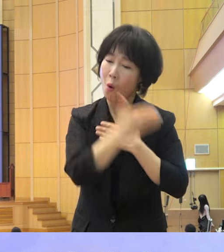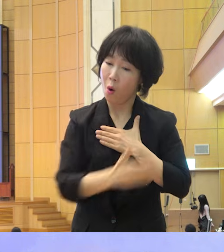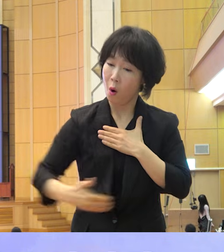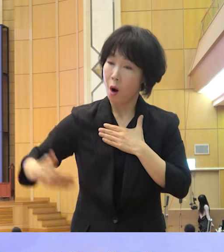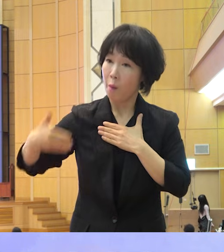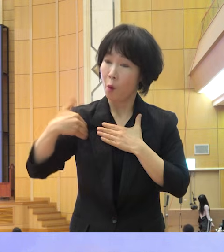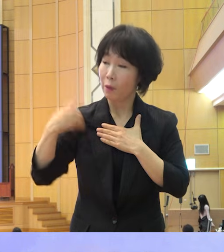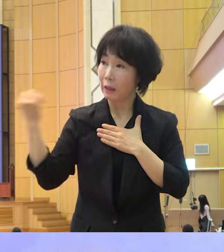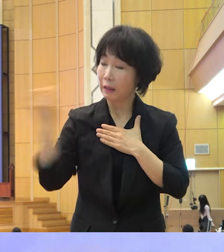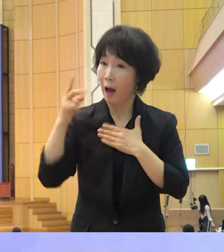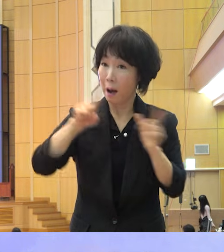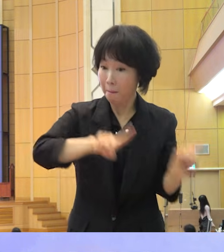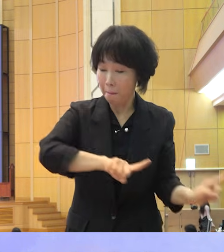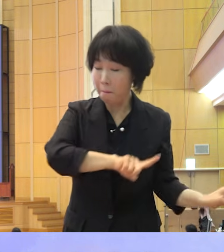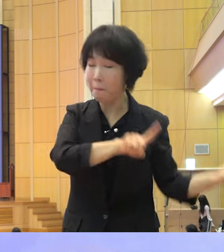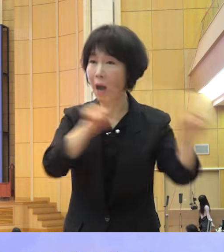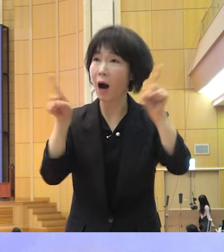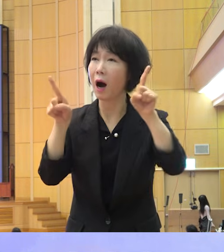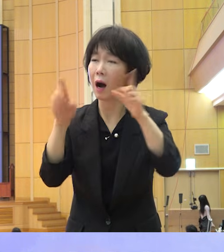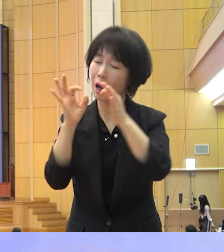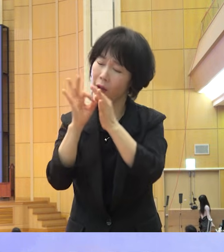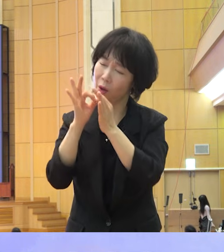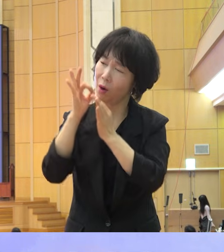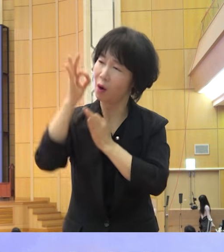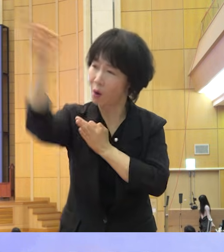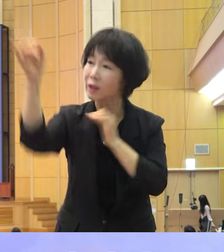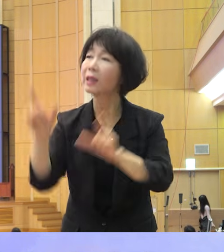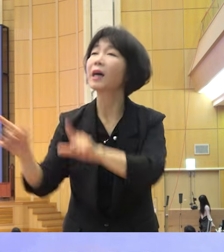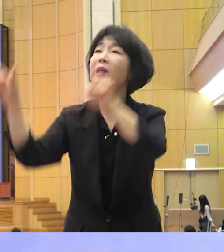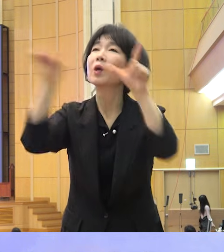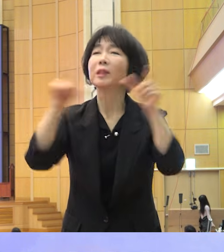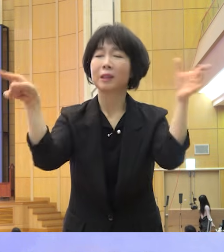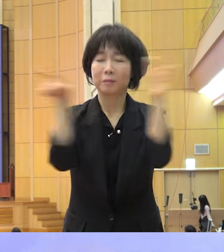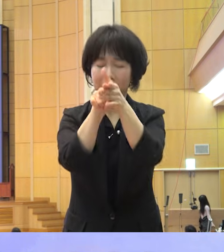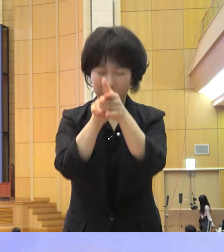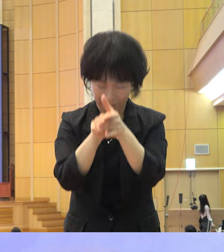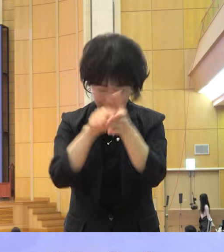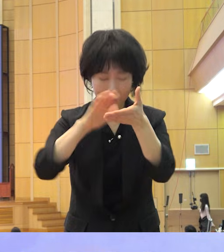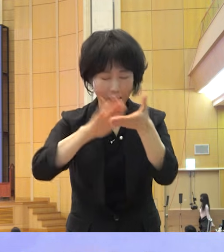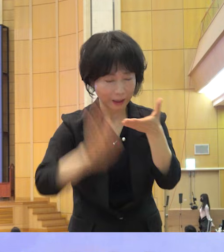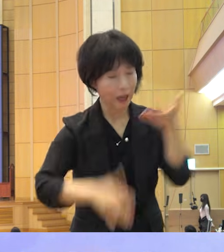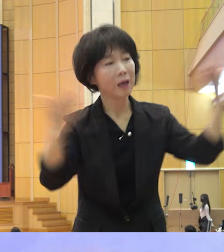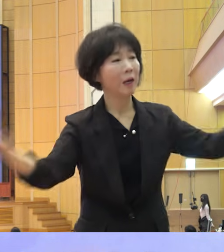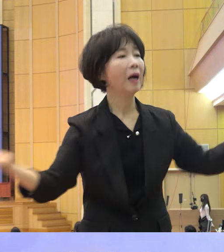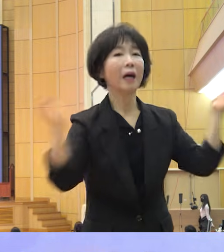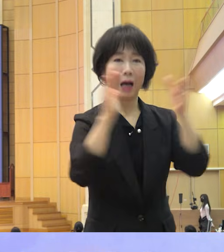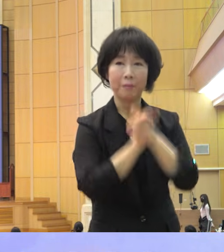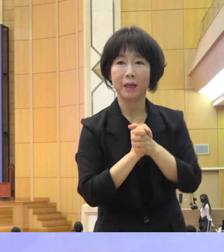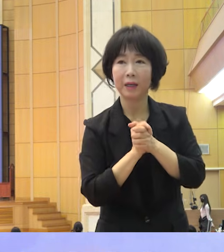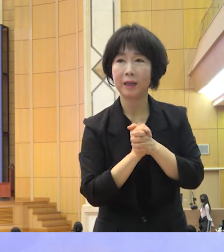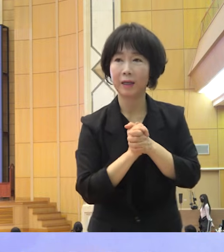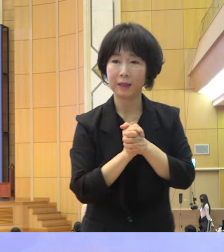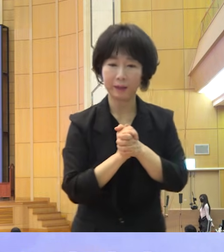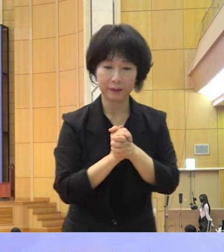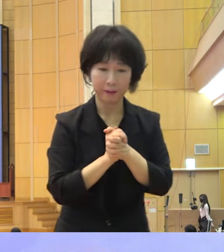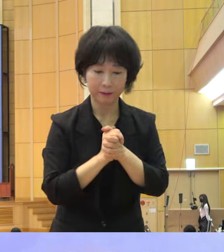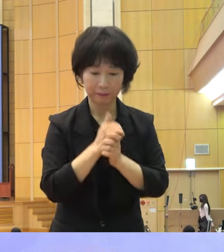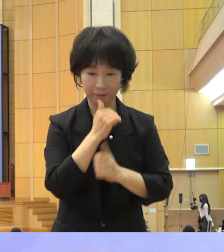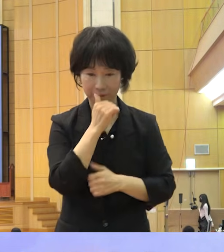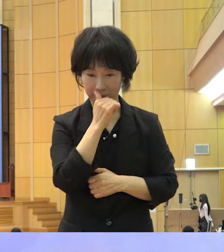주시는 것과 몸이 다시 사는 것과 영원히 사는 것을 믿사옵나이다. 아멘.